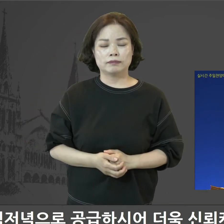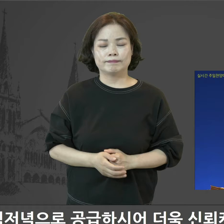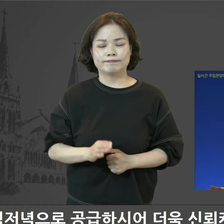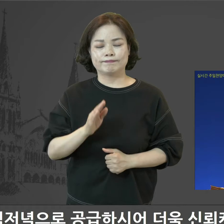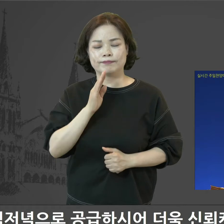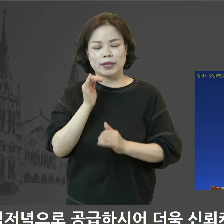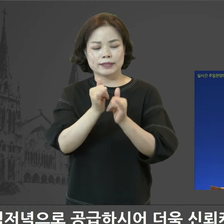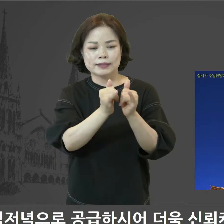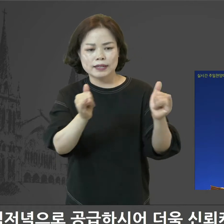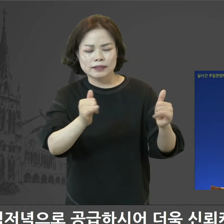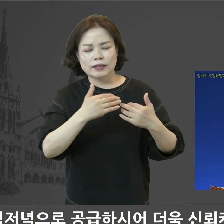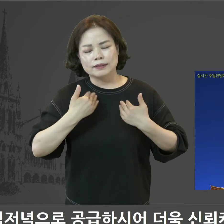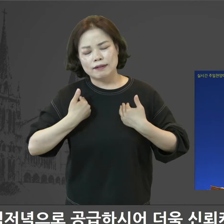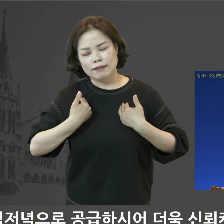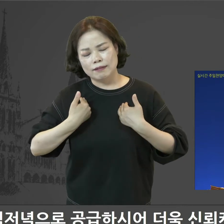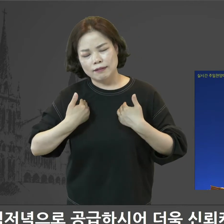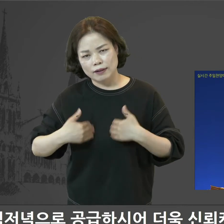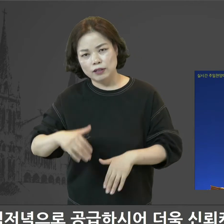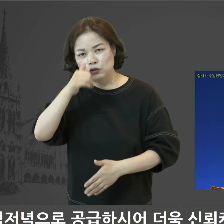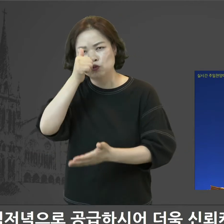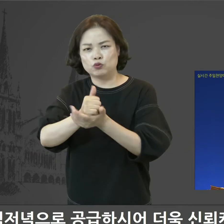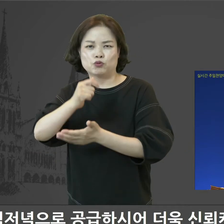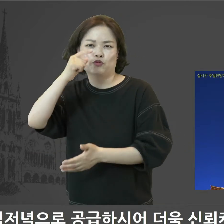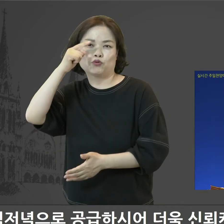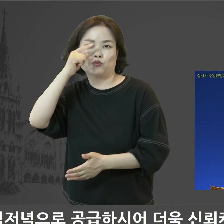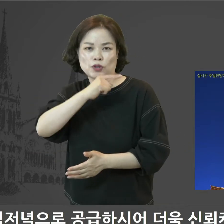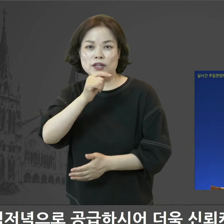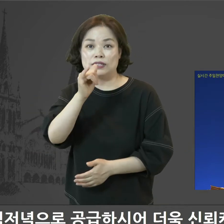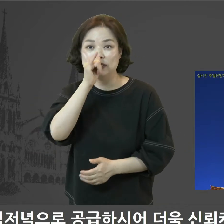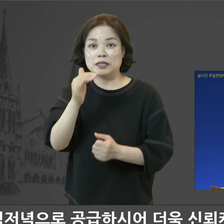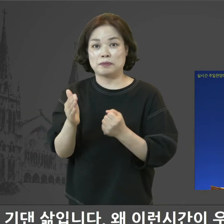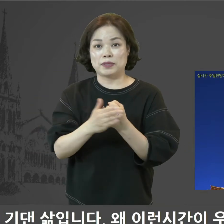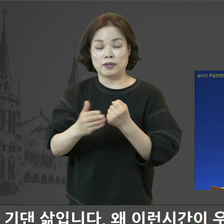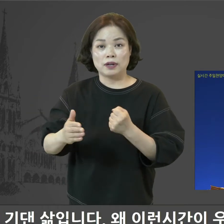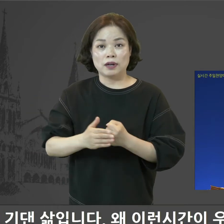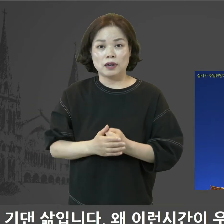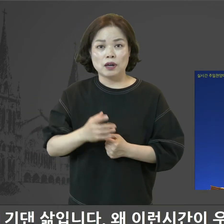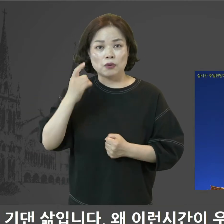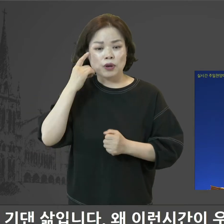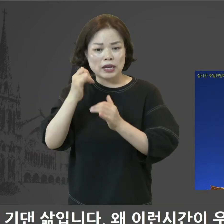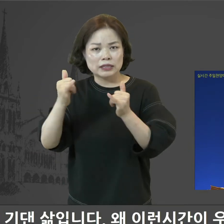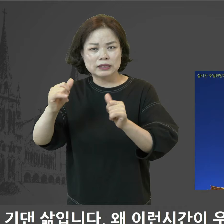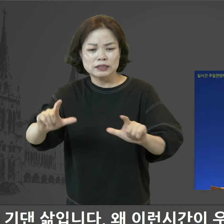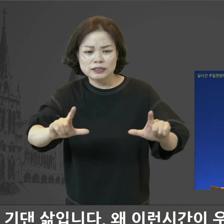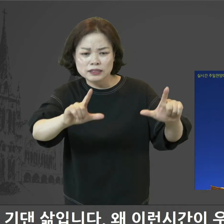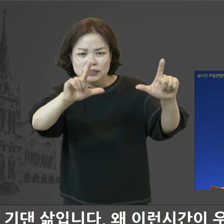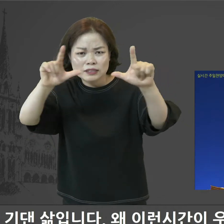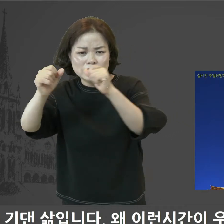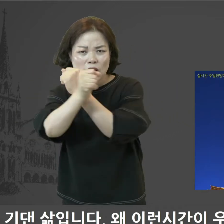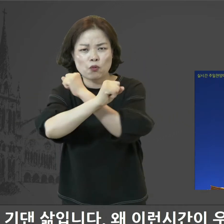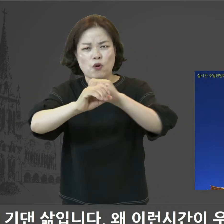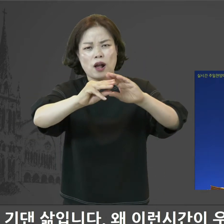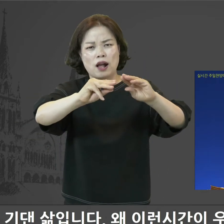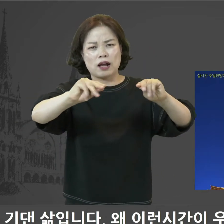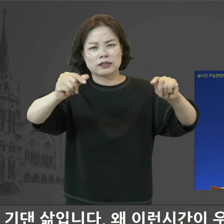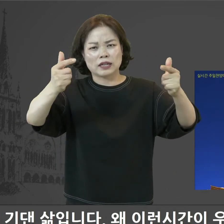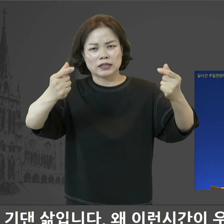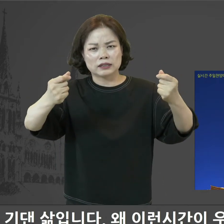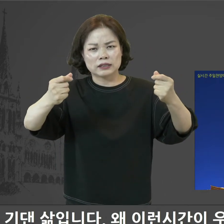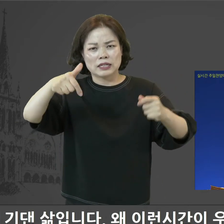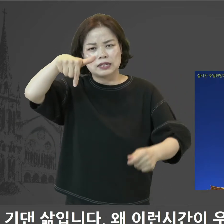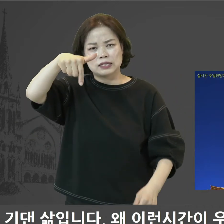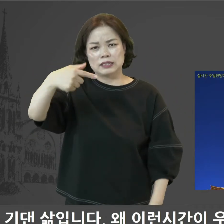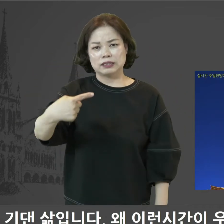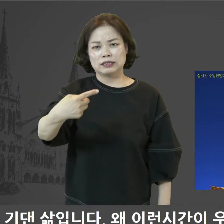역시 인간의 연약함과 죄악 때문이다라는 것입니다. 왜 우리 인생에서 광야와 같은, 그리시네와